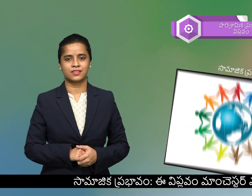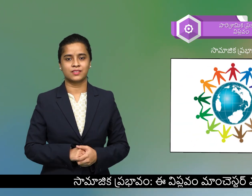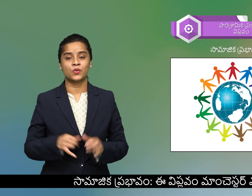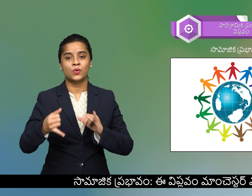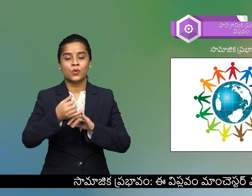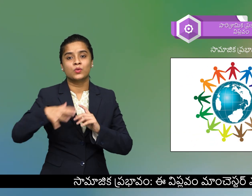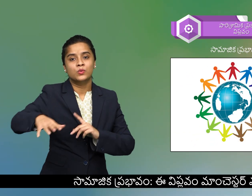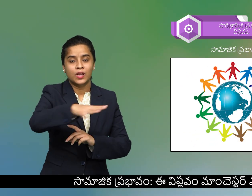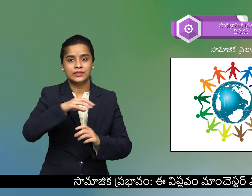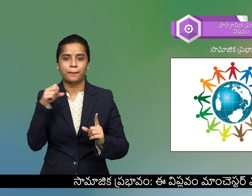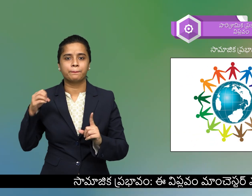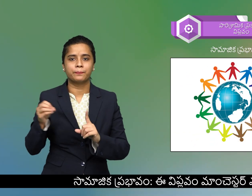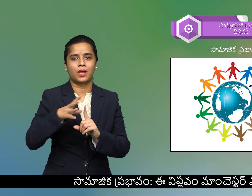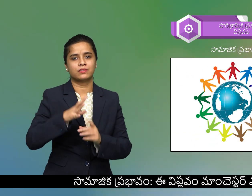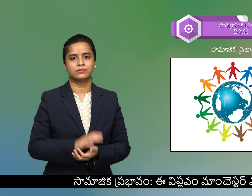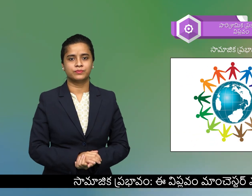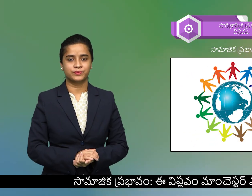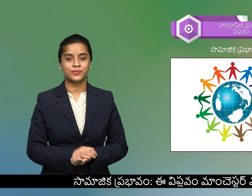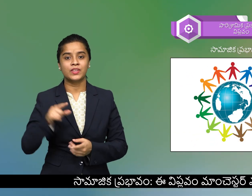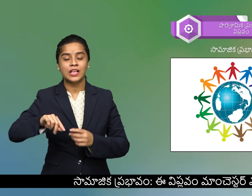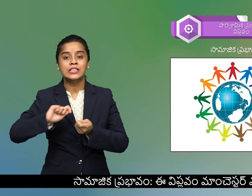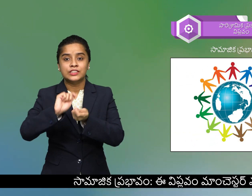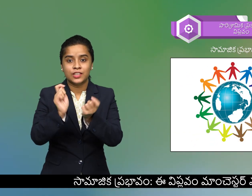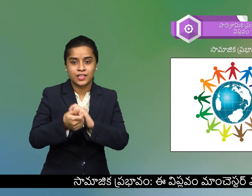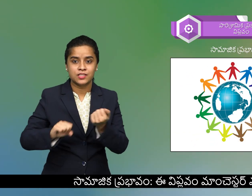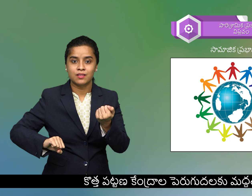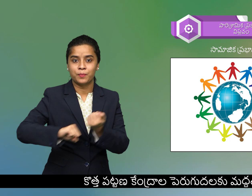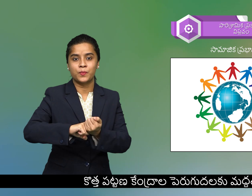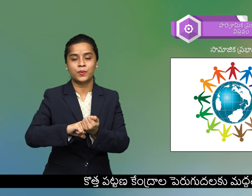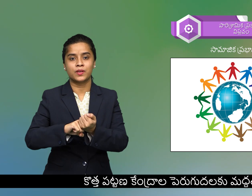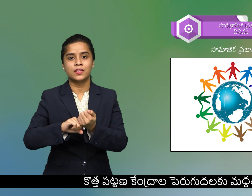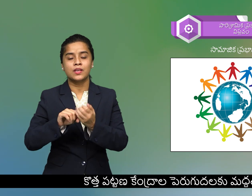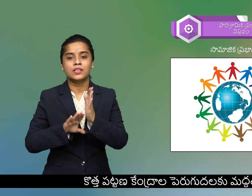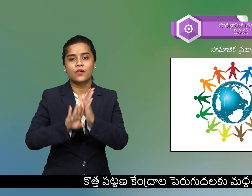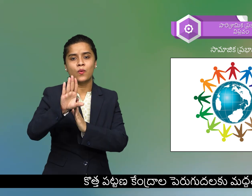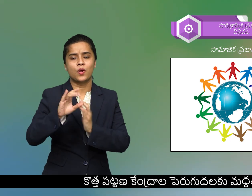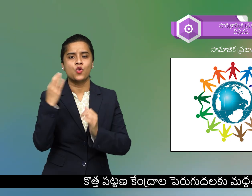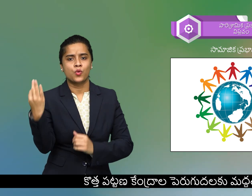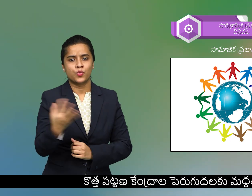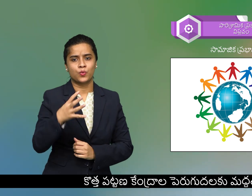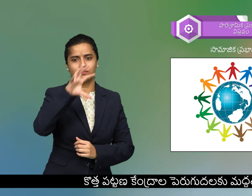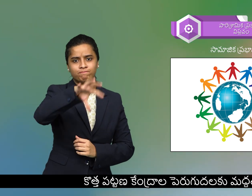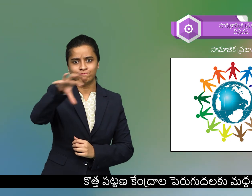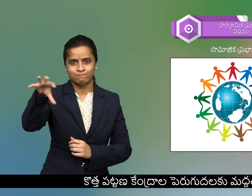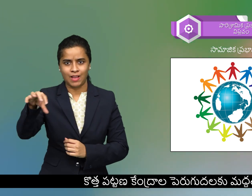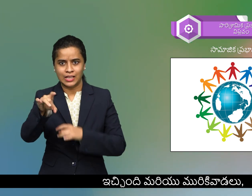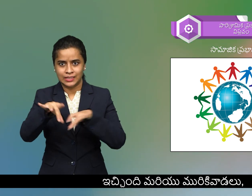సామాజిక ప్రభావం. ఈ విప్లవం మాంచెస్టర్ వంటి కొత్త పట్టణ కేంద్రాల పెరుగుదలకు మద్దతు